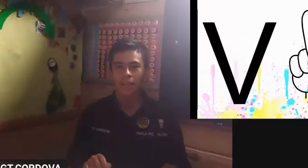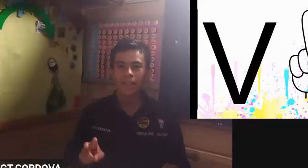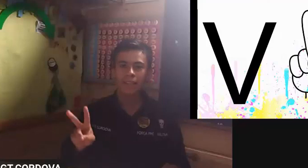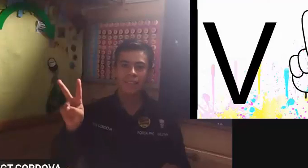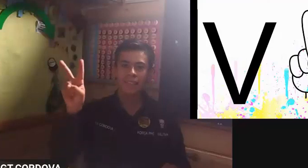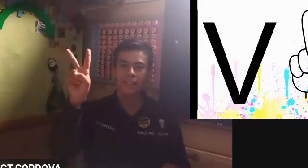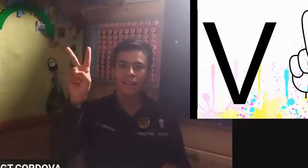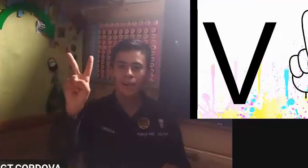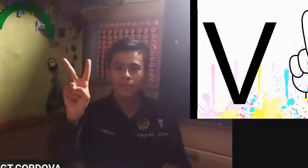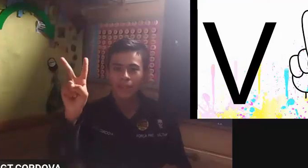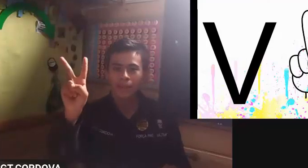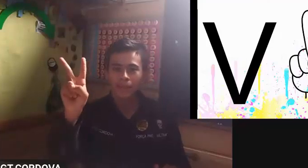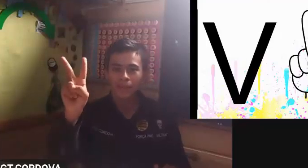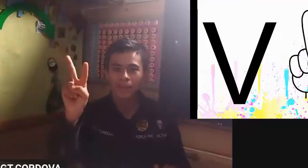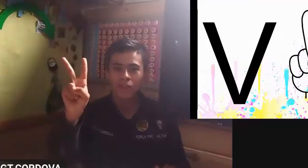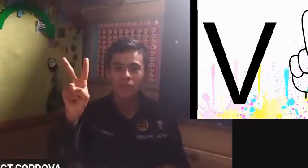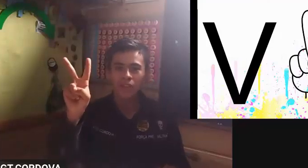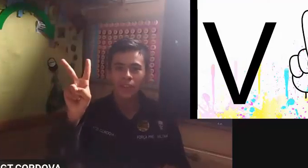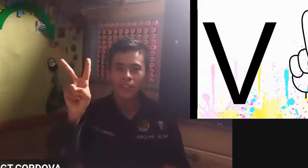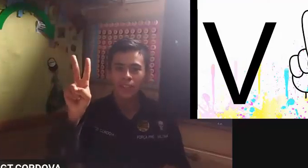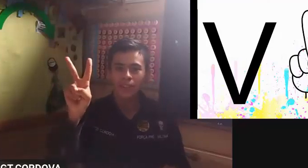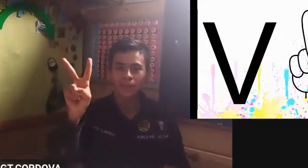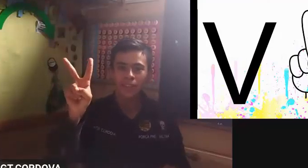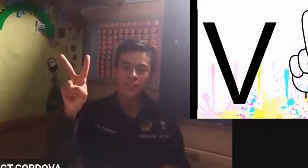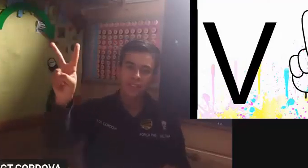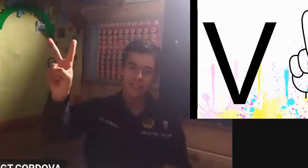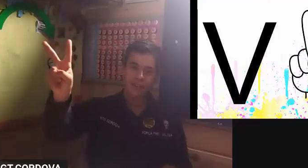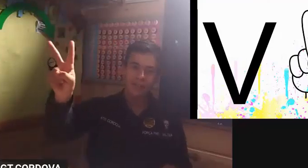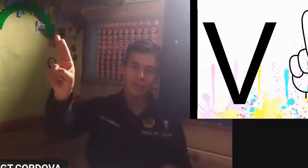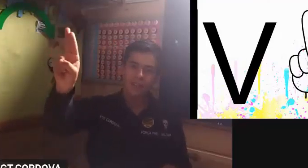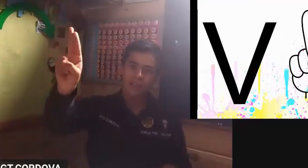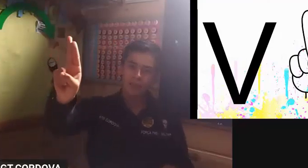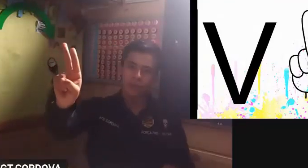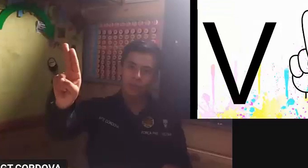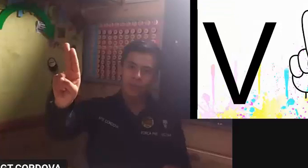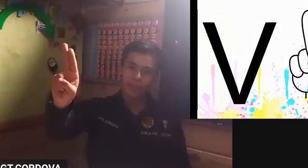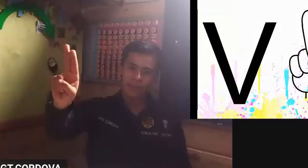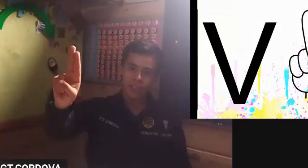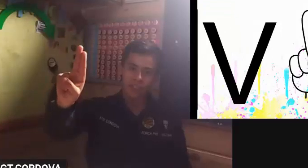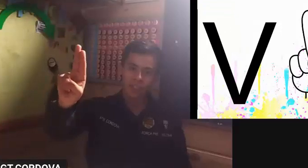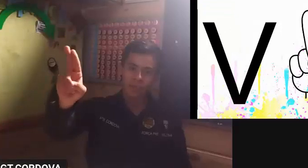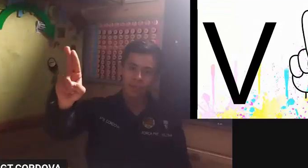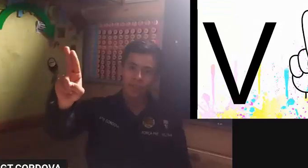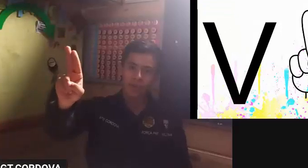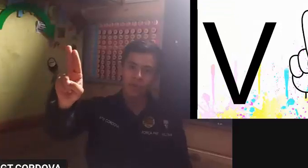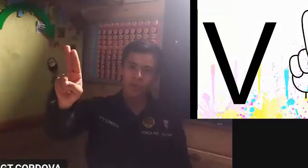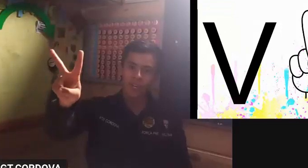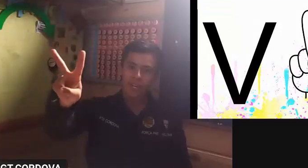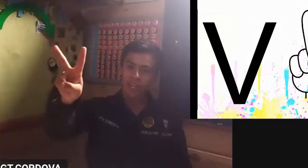E esse aqui é o V. V de vitória, ó. Então, esse aqui é o V. Enquanto o U ele é fechadinho, o V ele já é